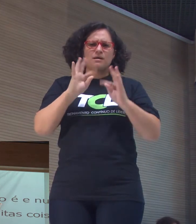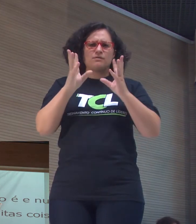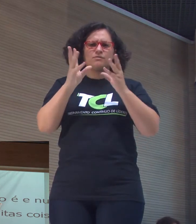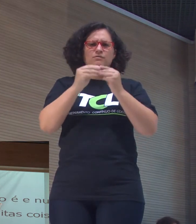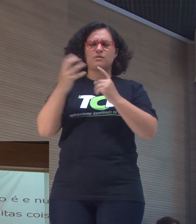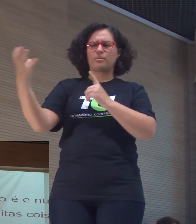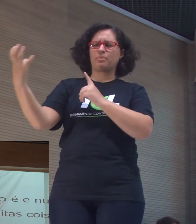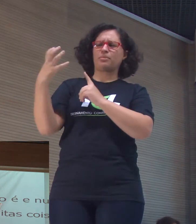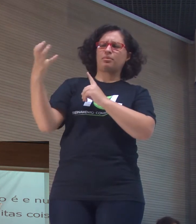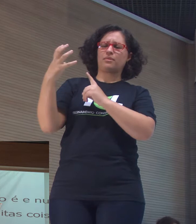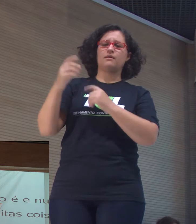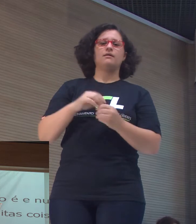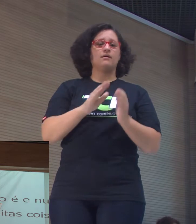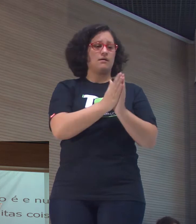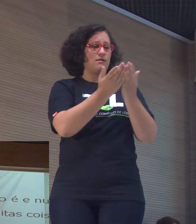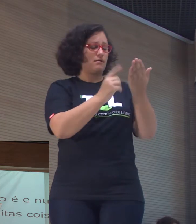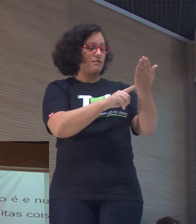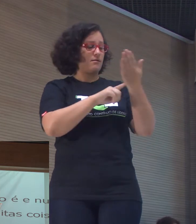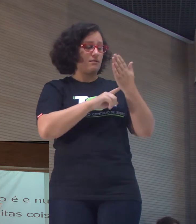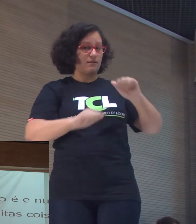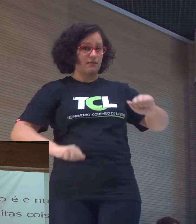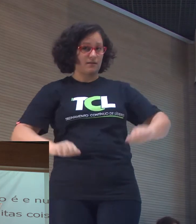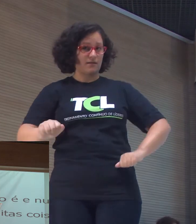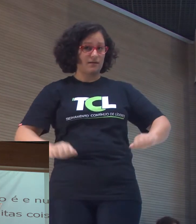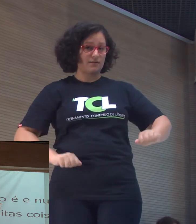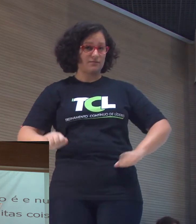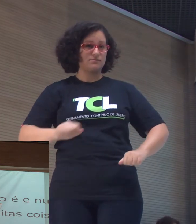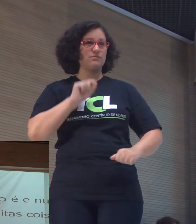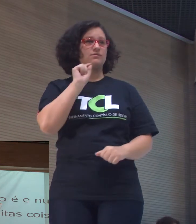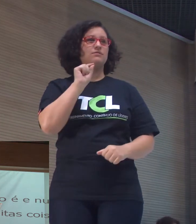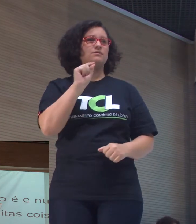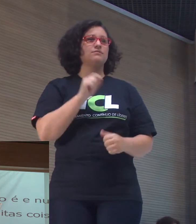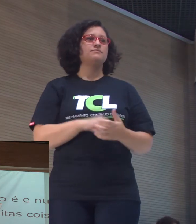gente vai vendo o livro de Atos, e nós vamos chegar lá,